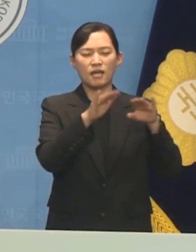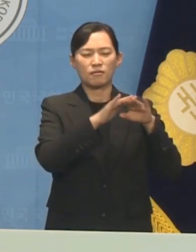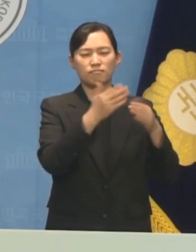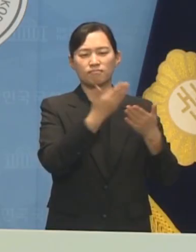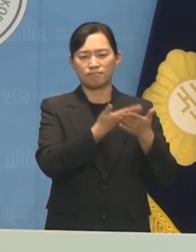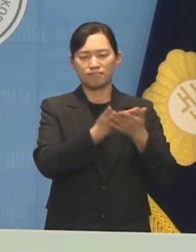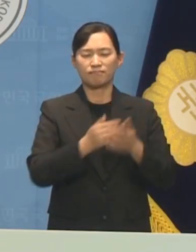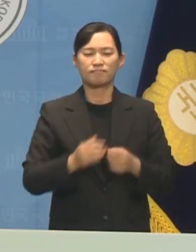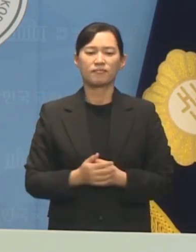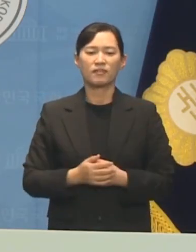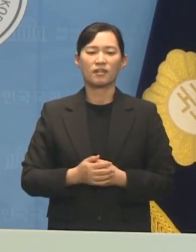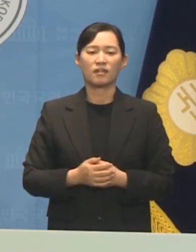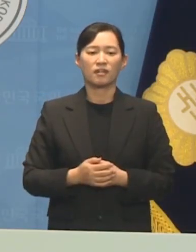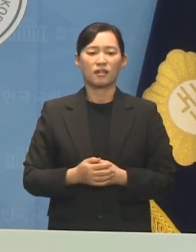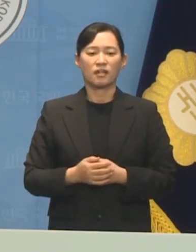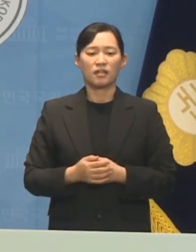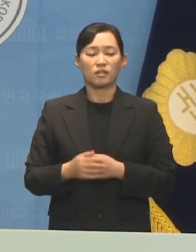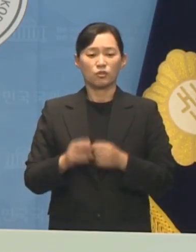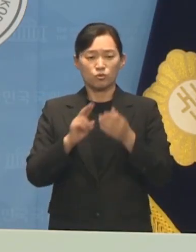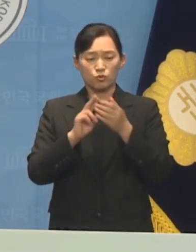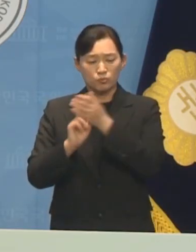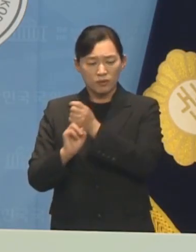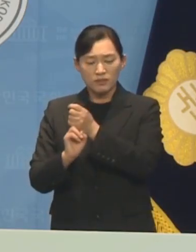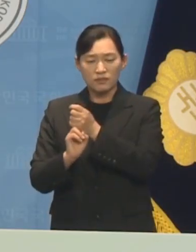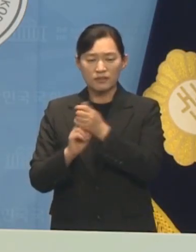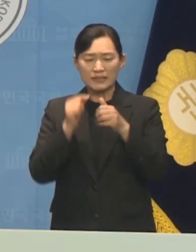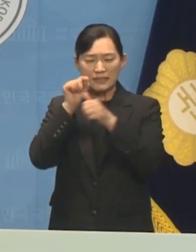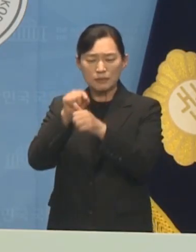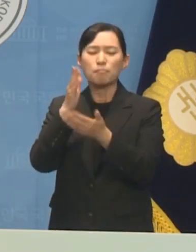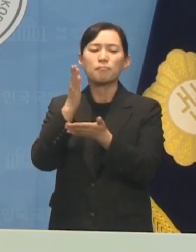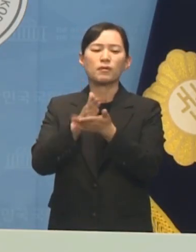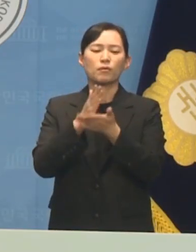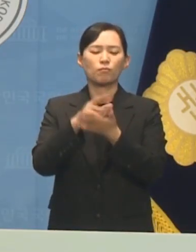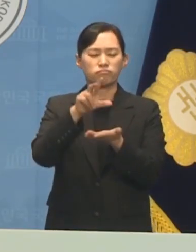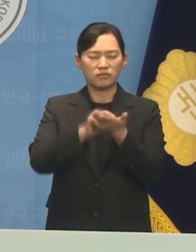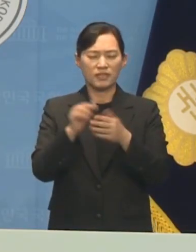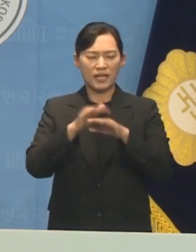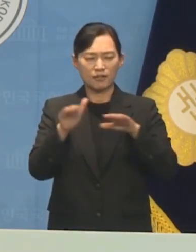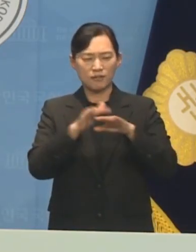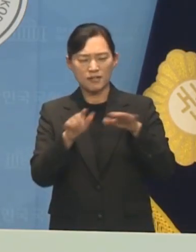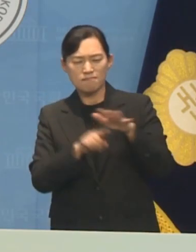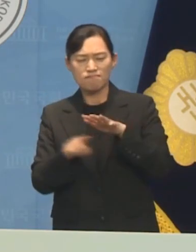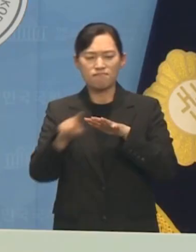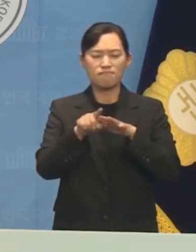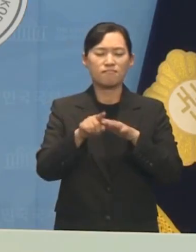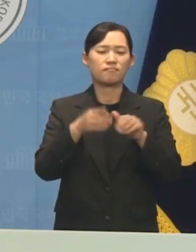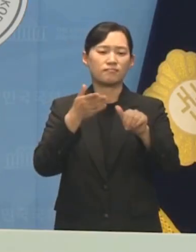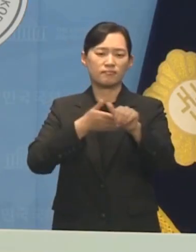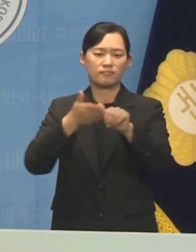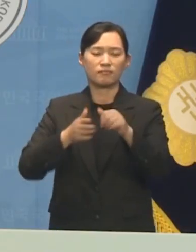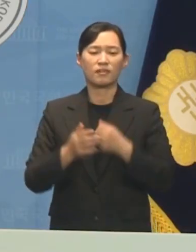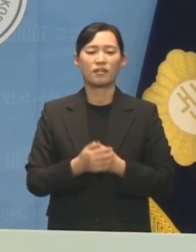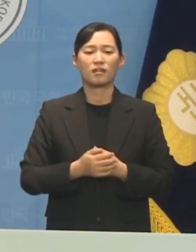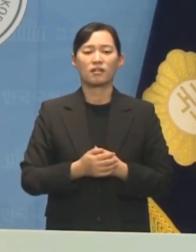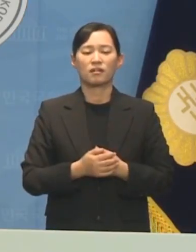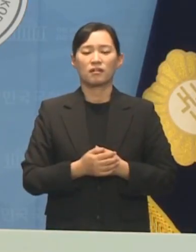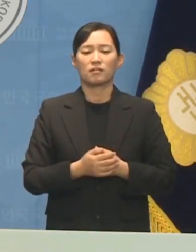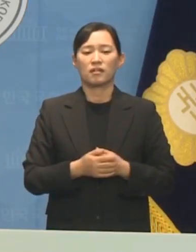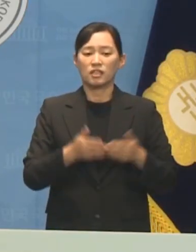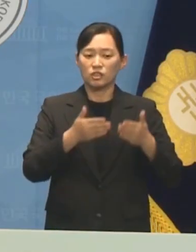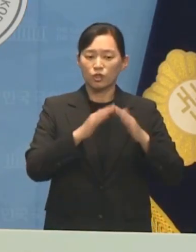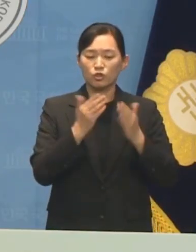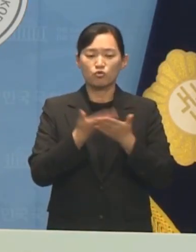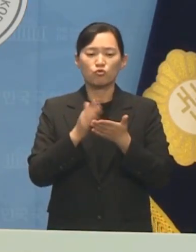주십시오. 자회사 뒤에 숨어서 지시하지 말고 문제 해결에 전면에 나서 주십시오. 저희 청호나이스 설치